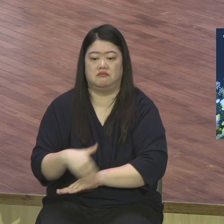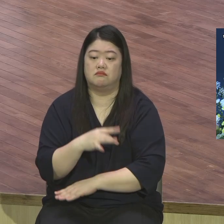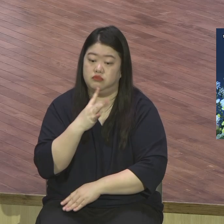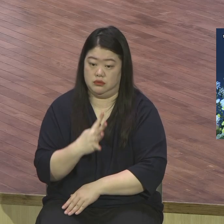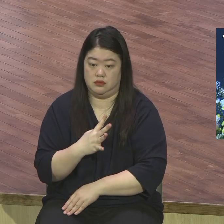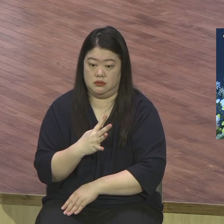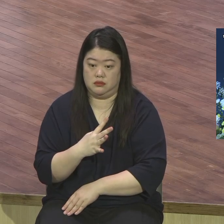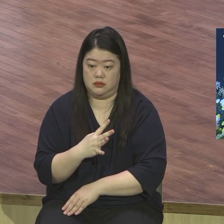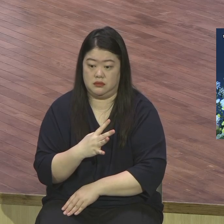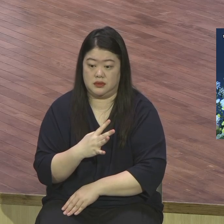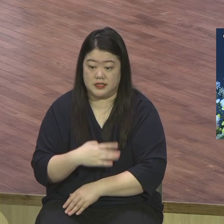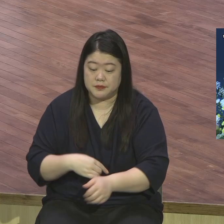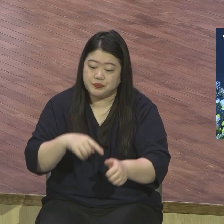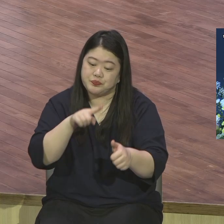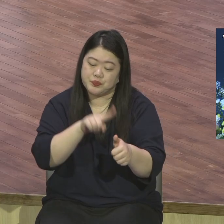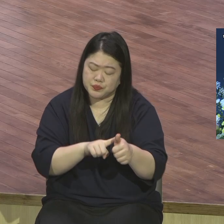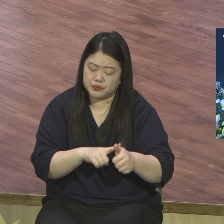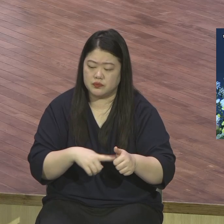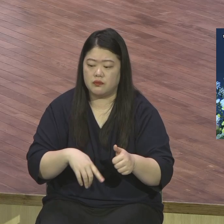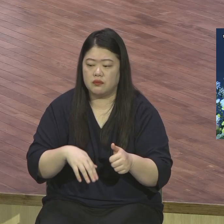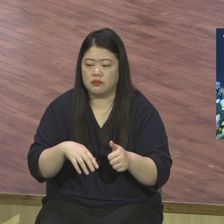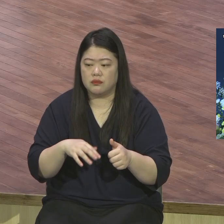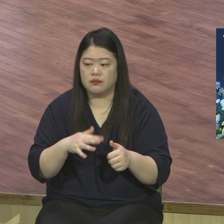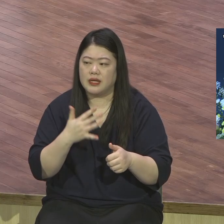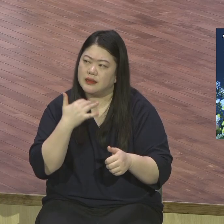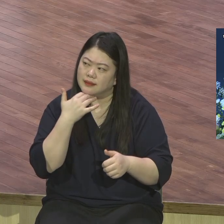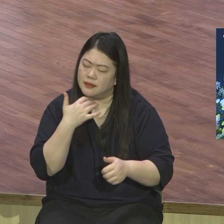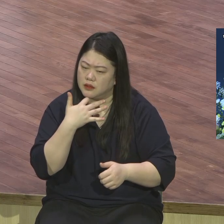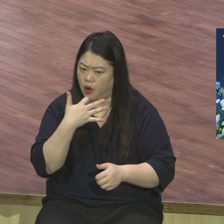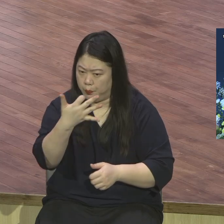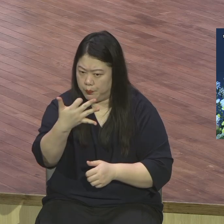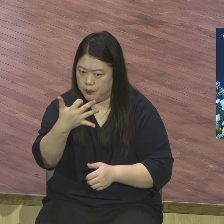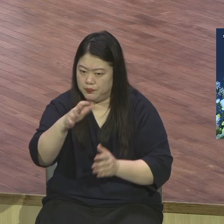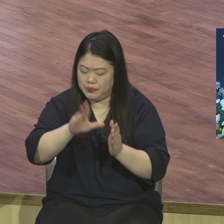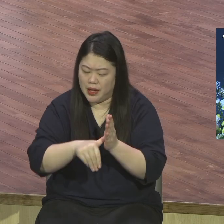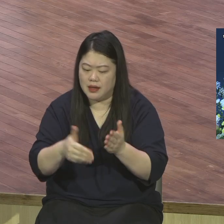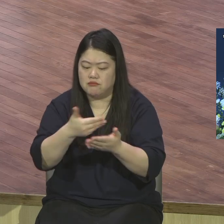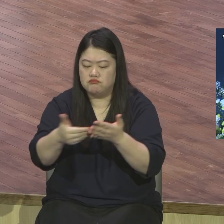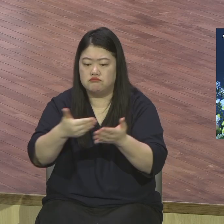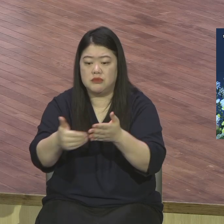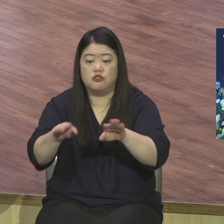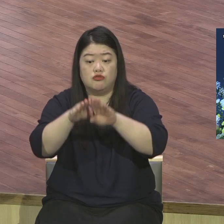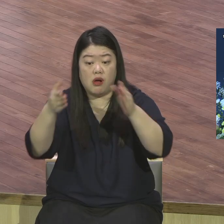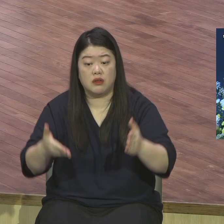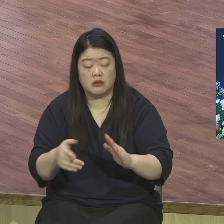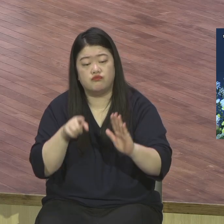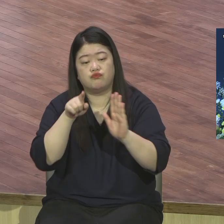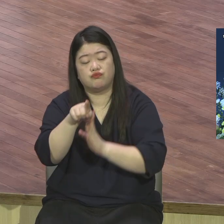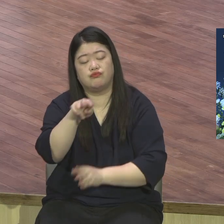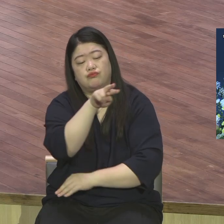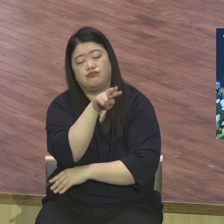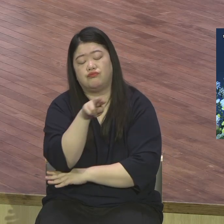우연히 이 그림을 보게 되었어요 이 그림을 보다가 그 순간에